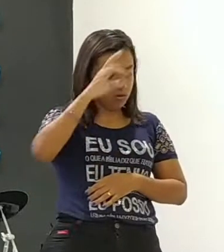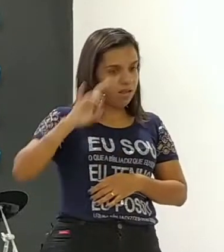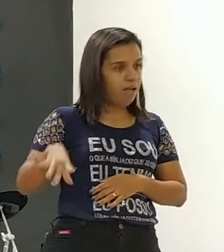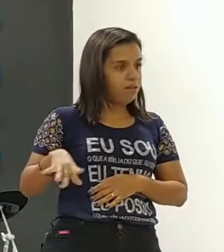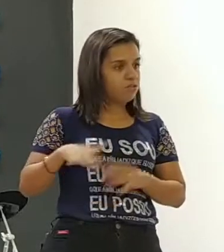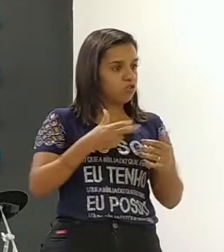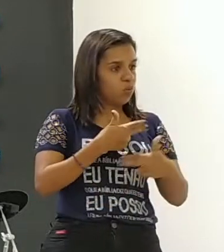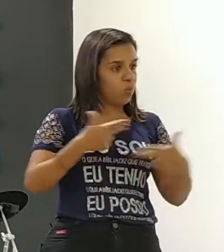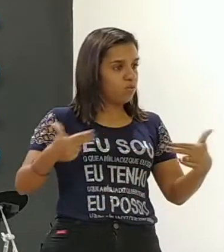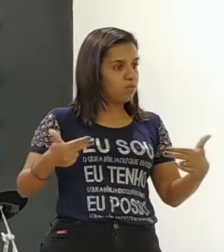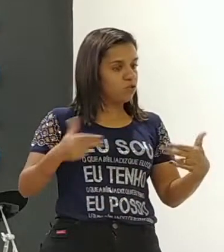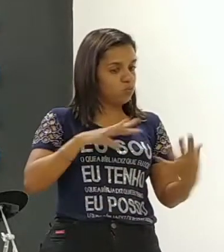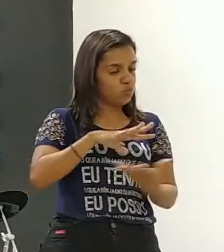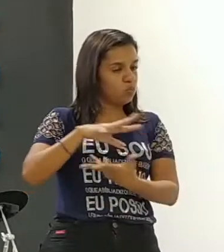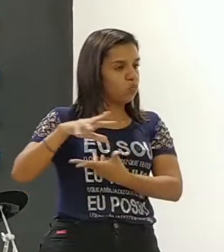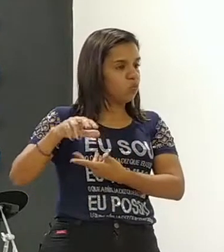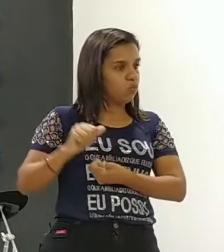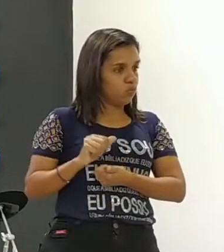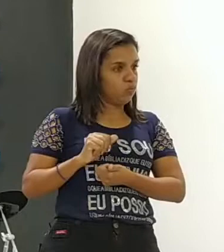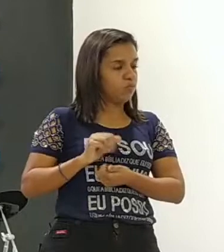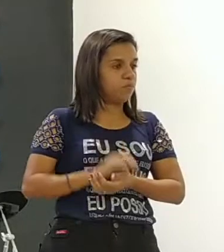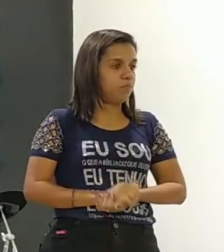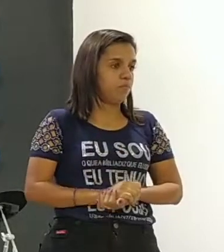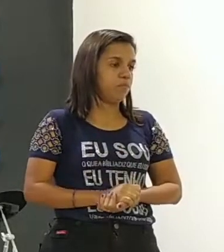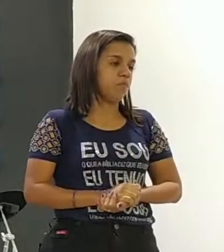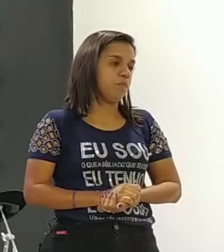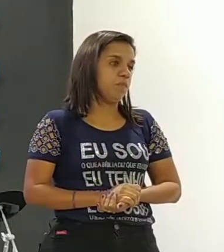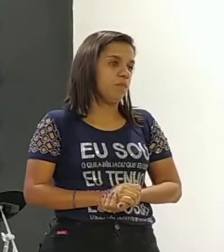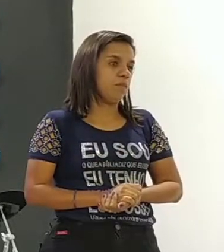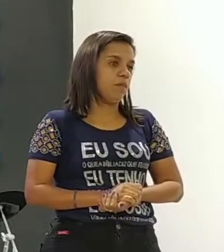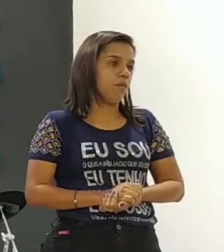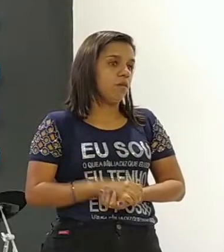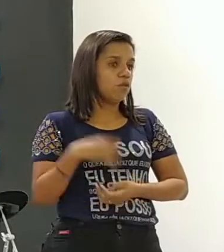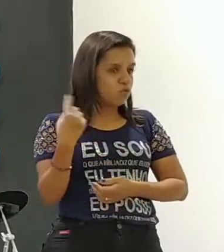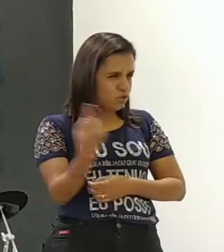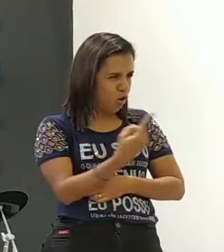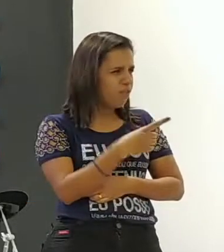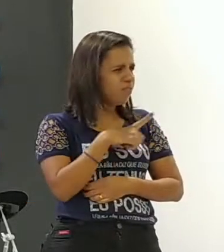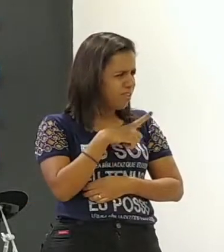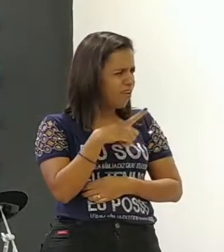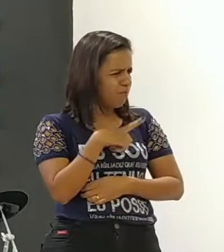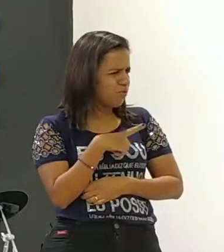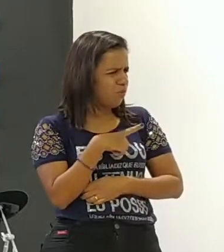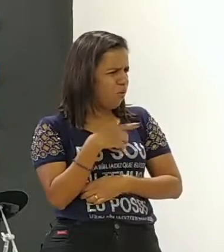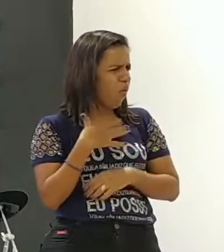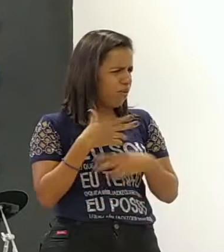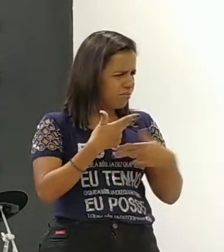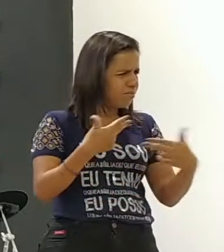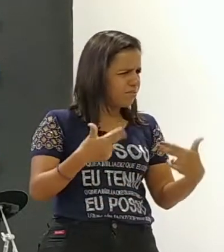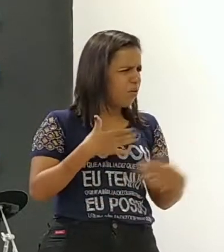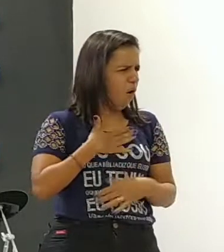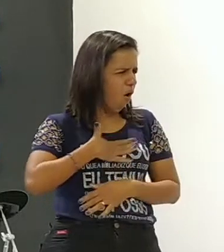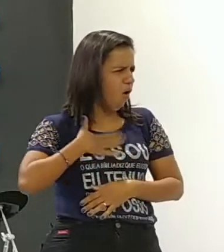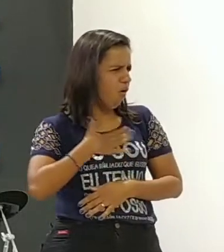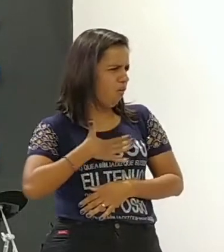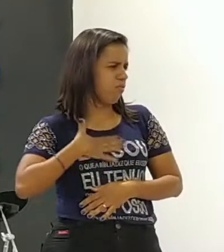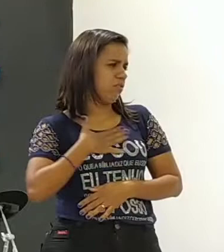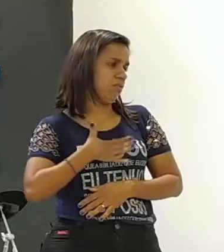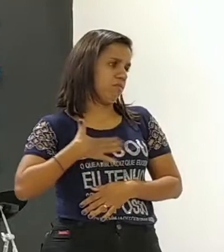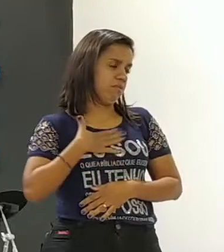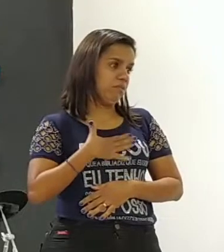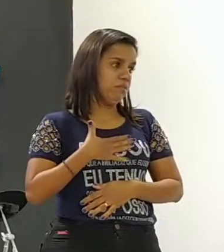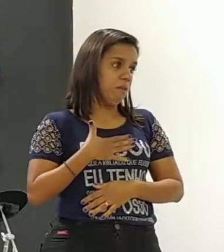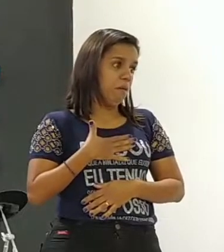mesmo. Todos nós temos situações, prazeres que a gente gosta e que